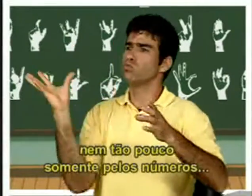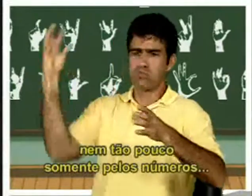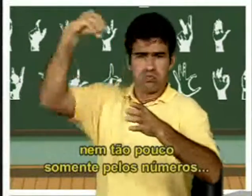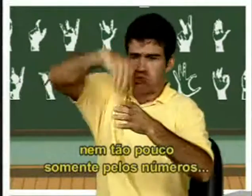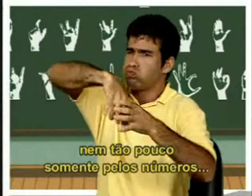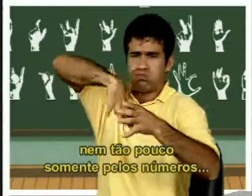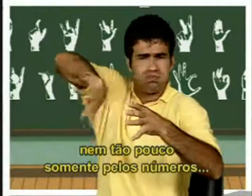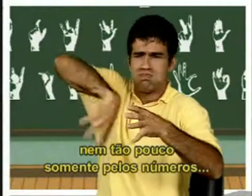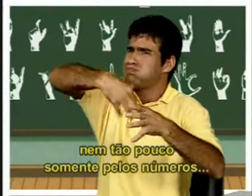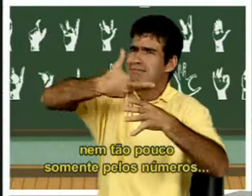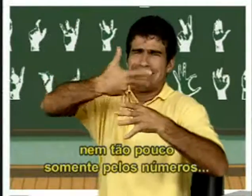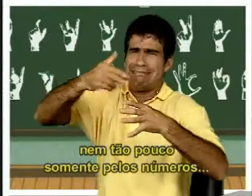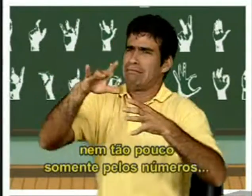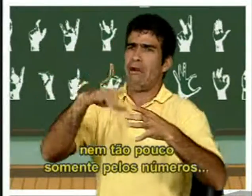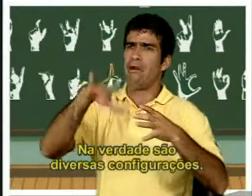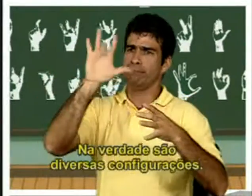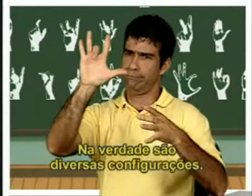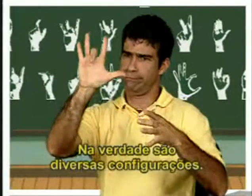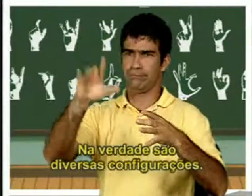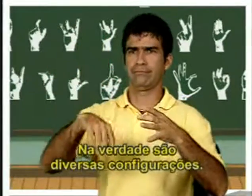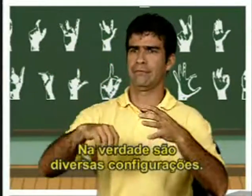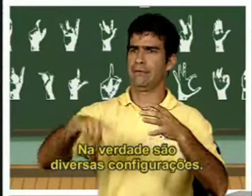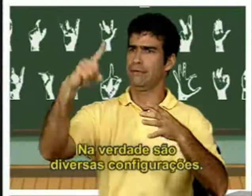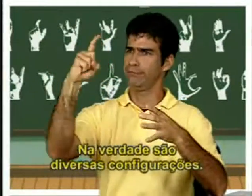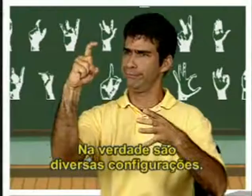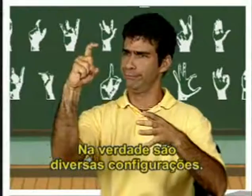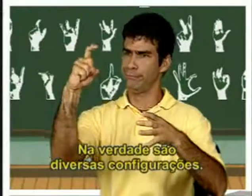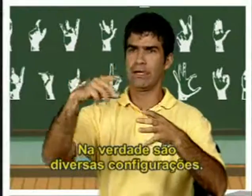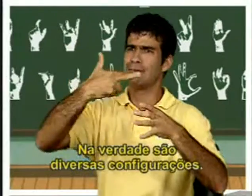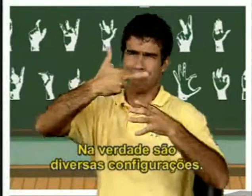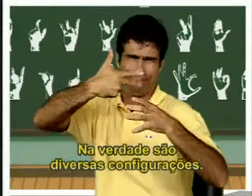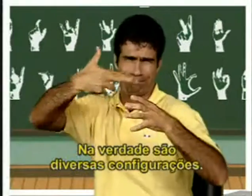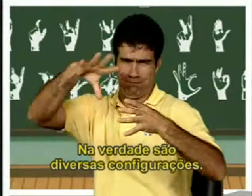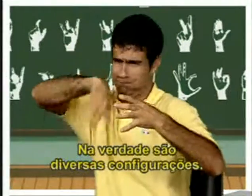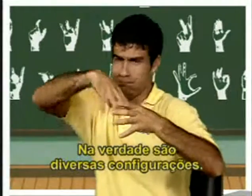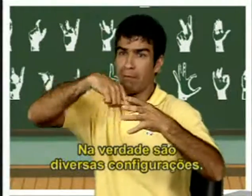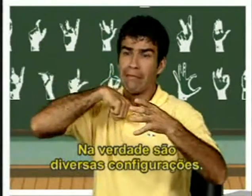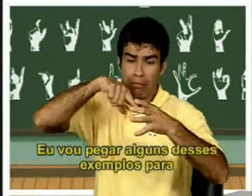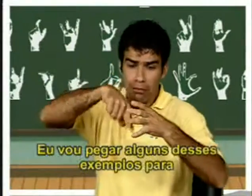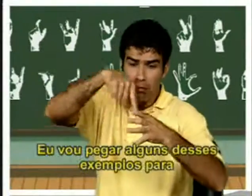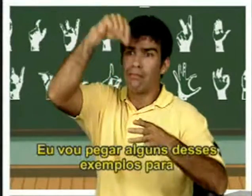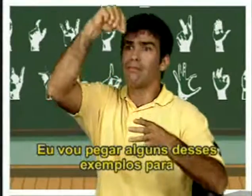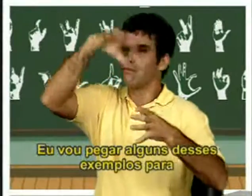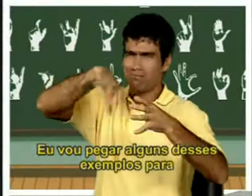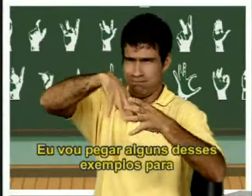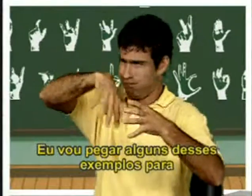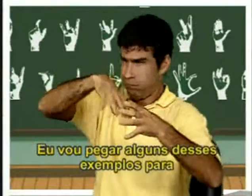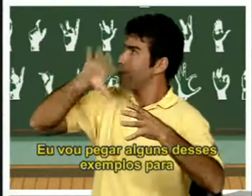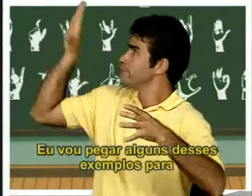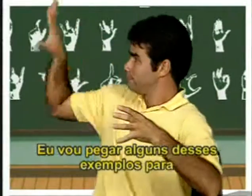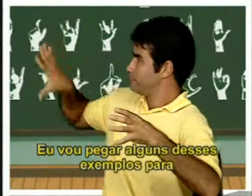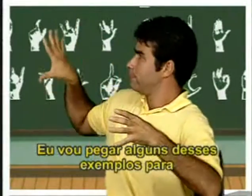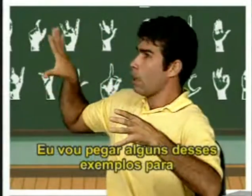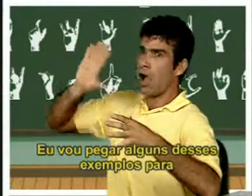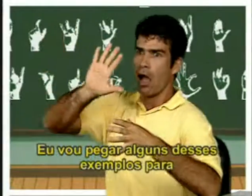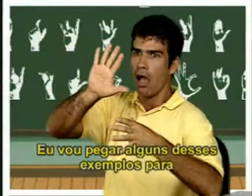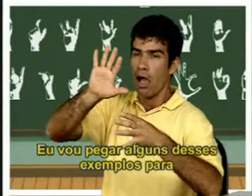tampouco somente pelos números. Na verdade, são diversas configurações. Eu vou pegar algum desses exemplos